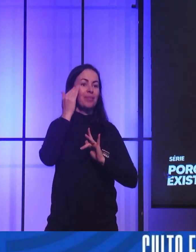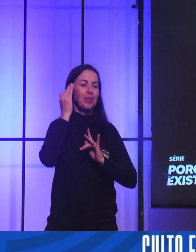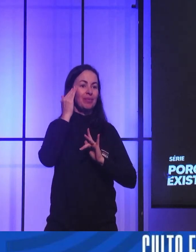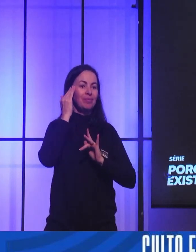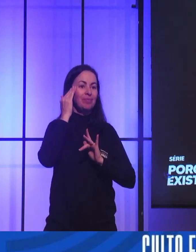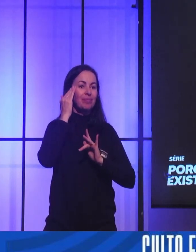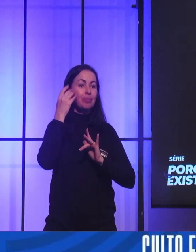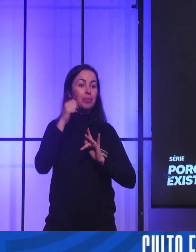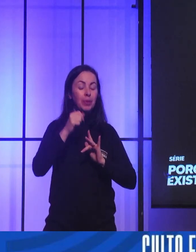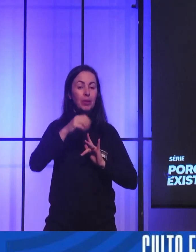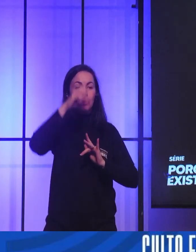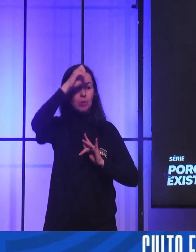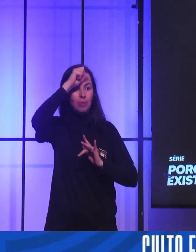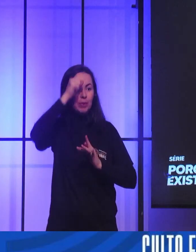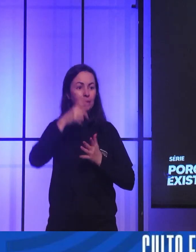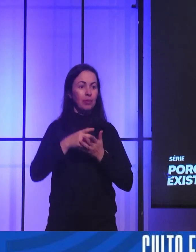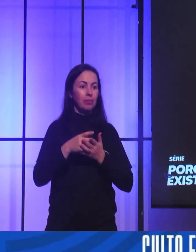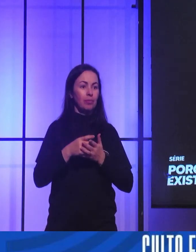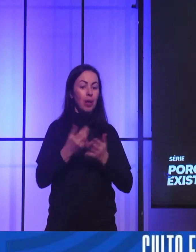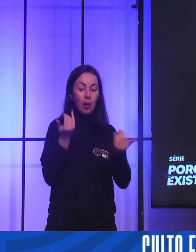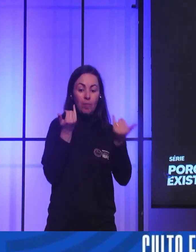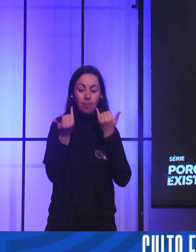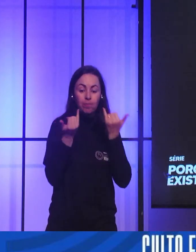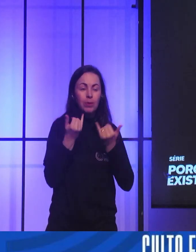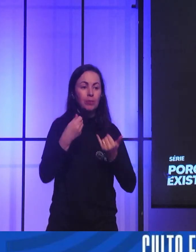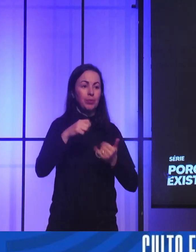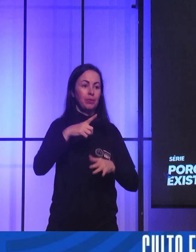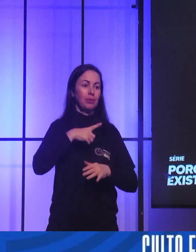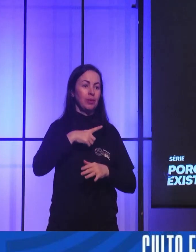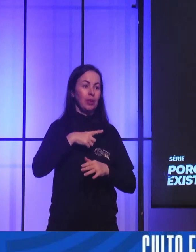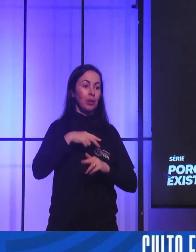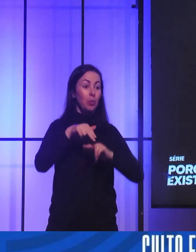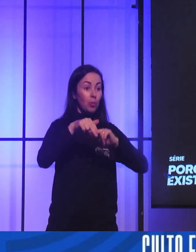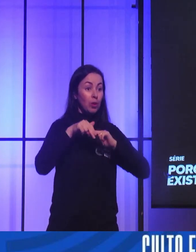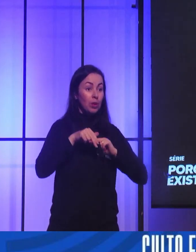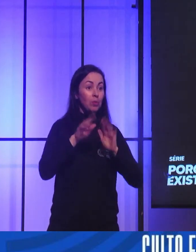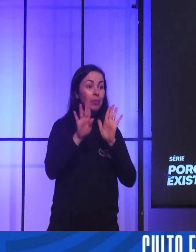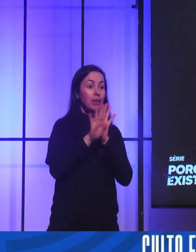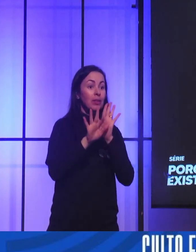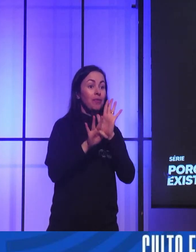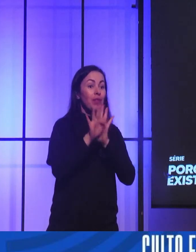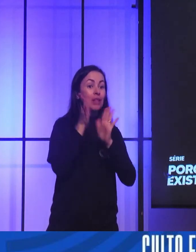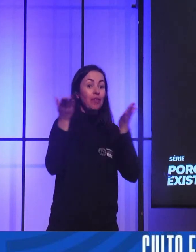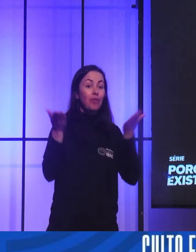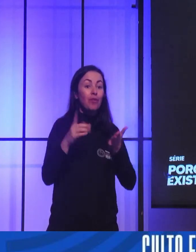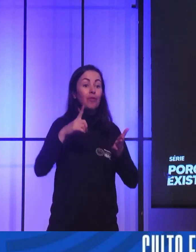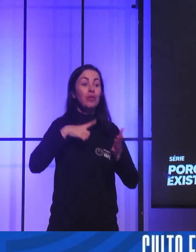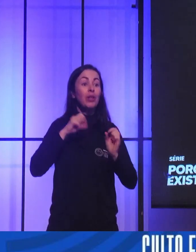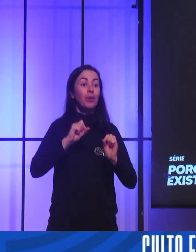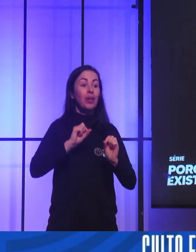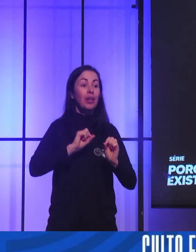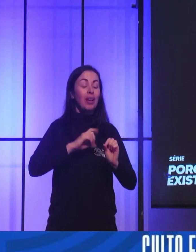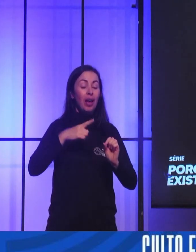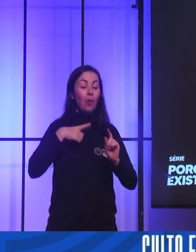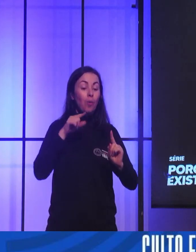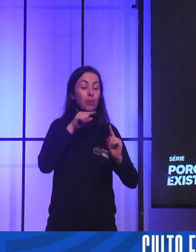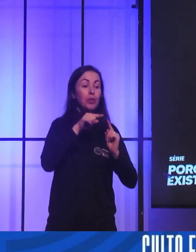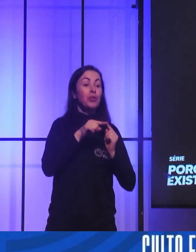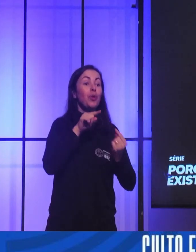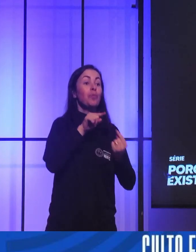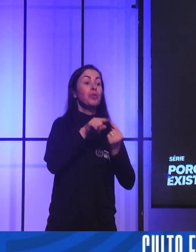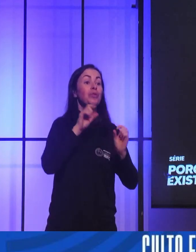como Igreja Batista Filadélfia de Canoas, existimos para amar a Deus, amarmos uns aos outros, mas